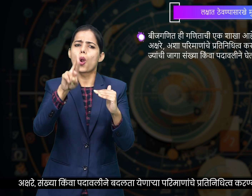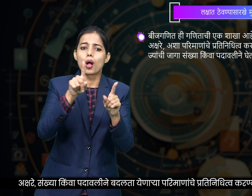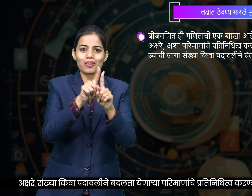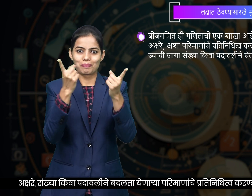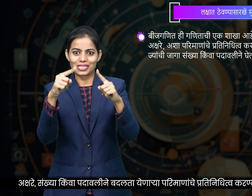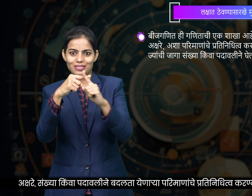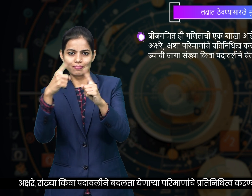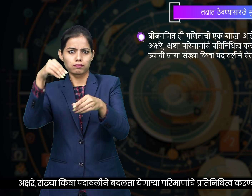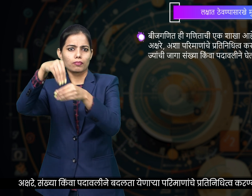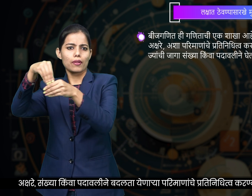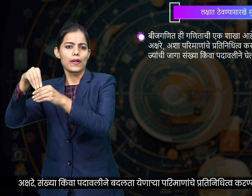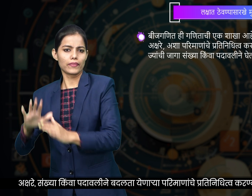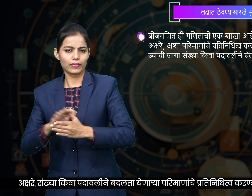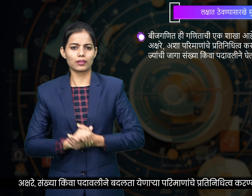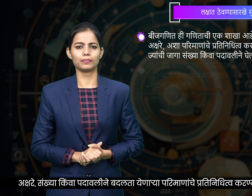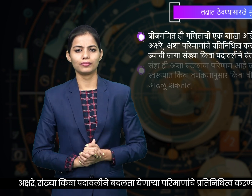वापरली जातात.